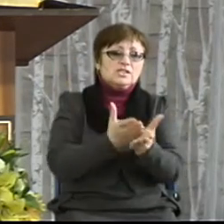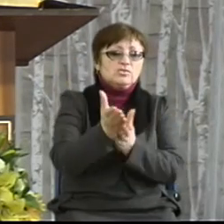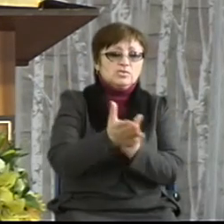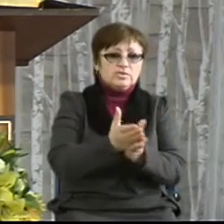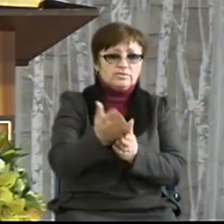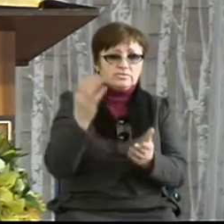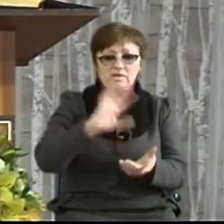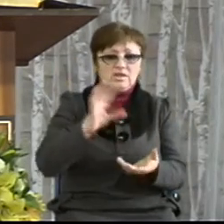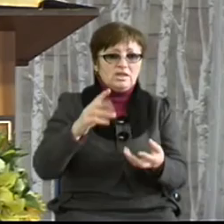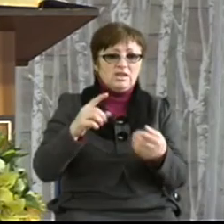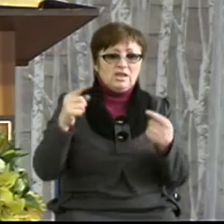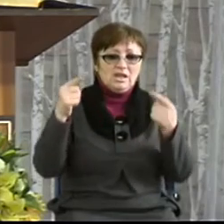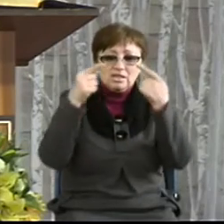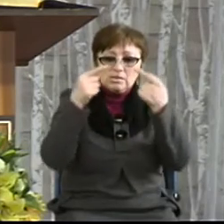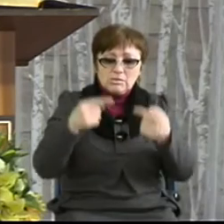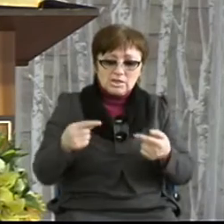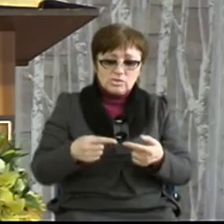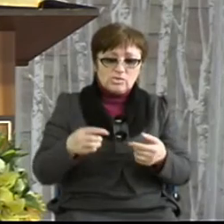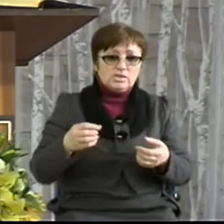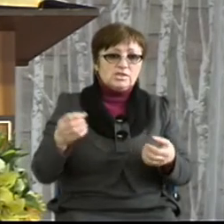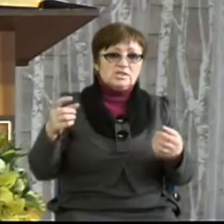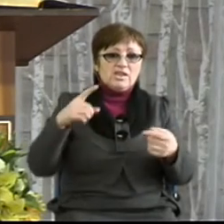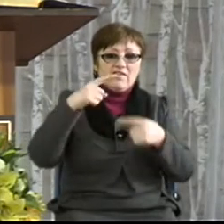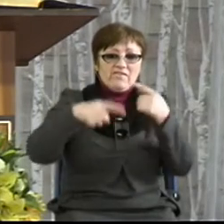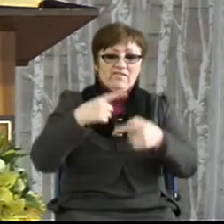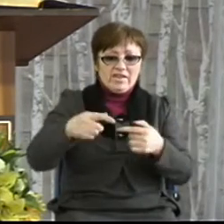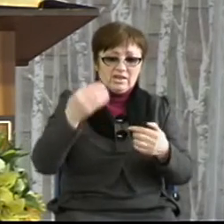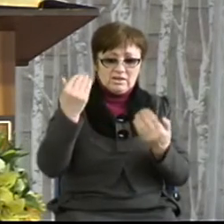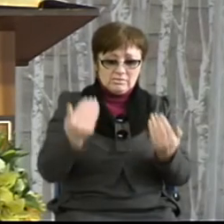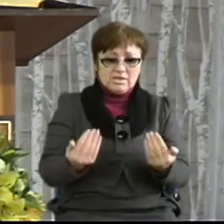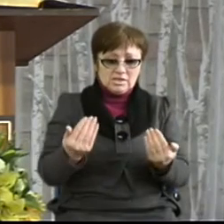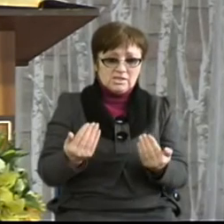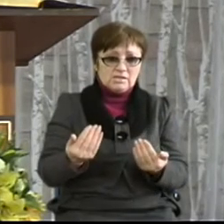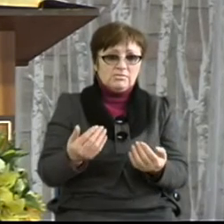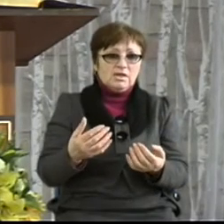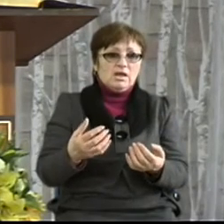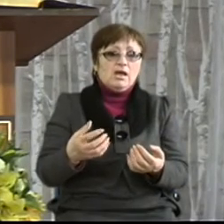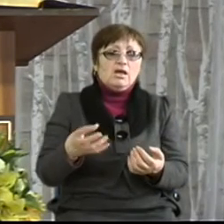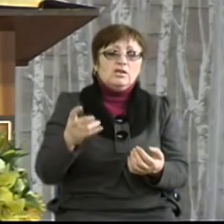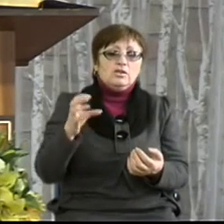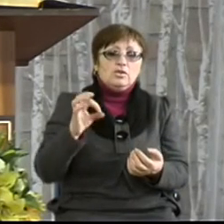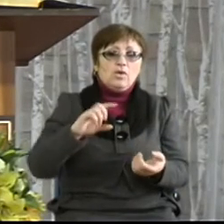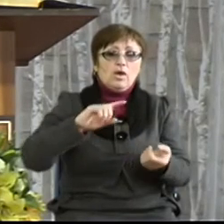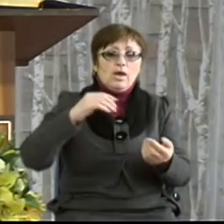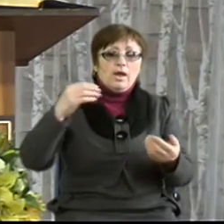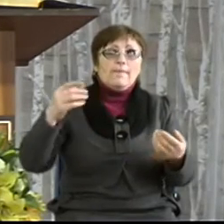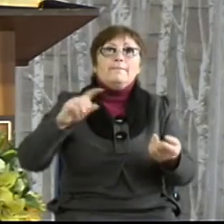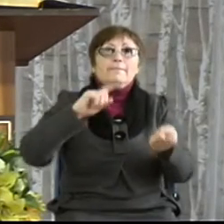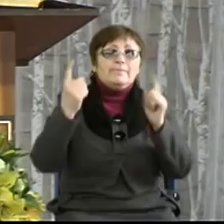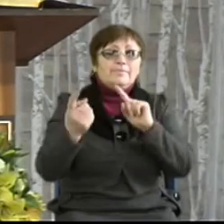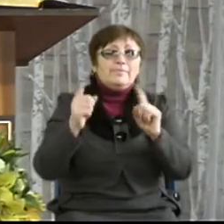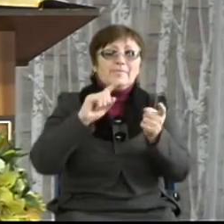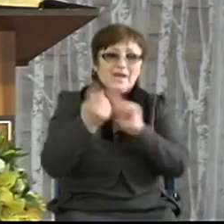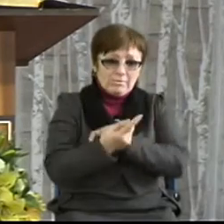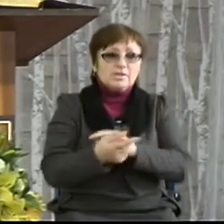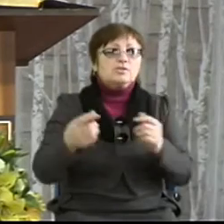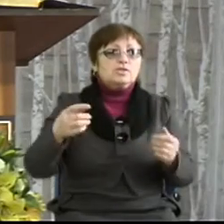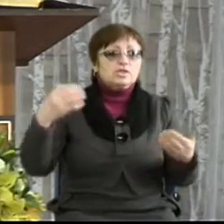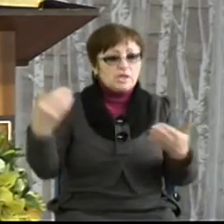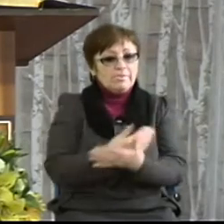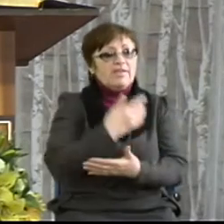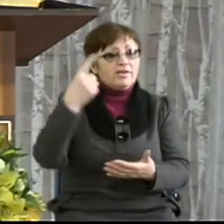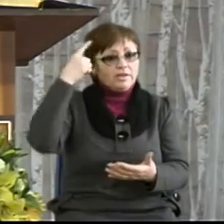веком сим, но преобразуйтесь обновлением ума вашего, чтобы вам познавать, что есть воля Божья, благая, угодная